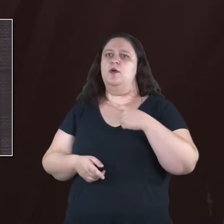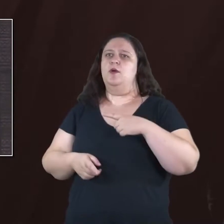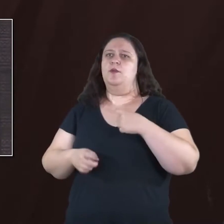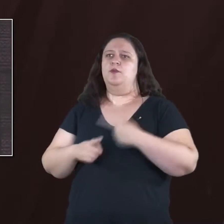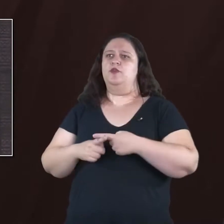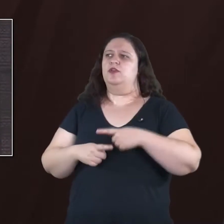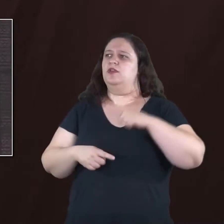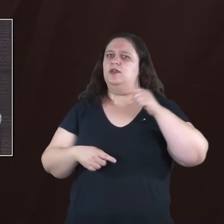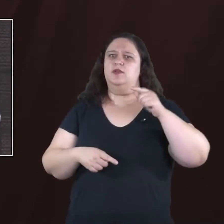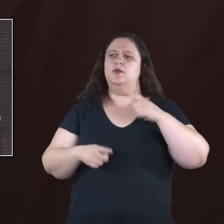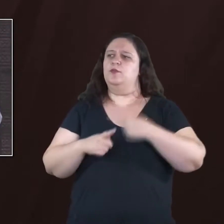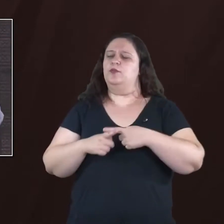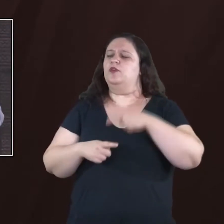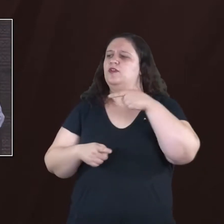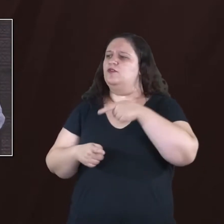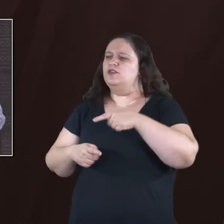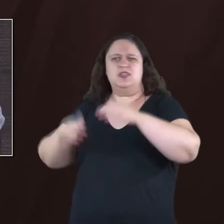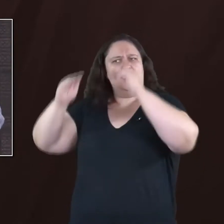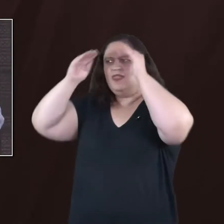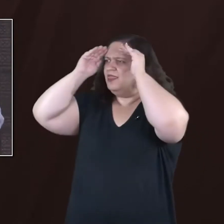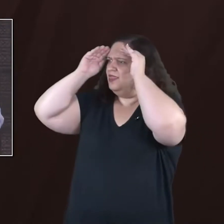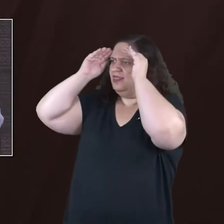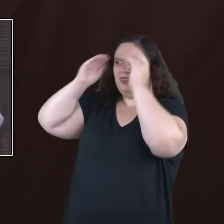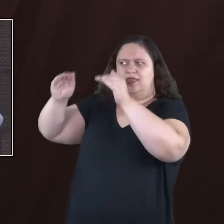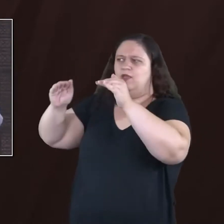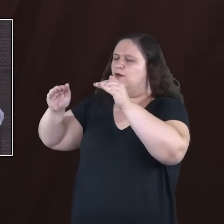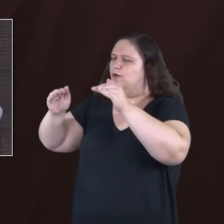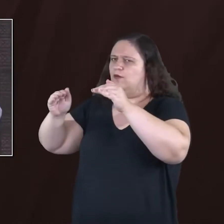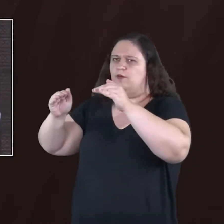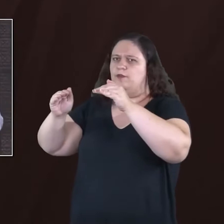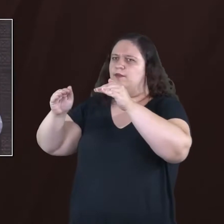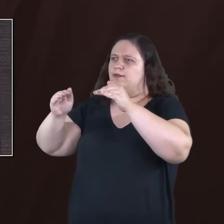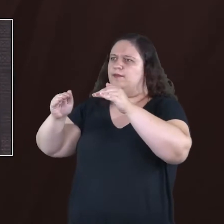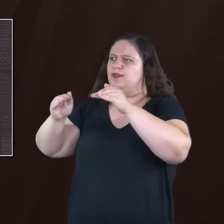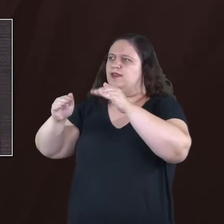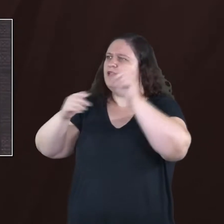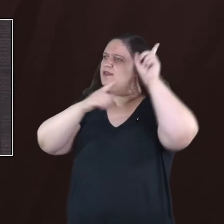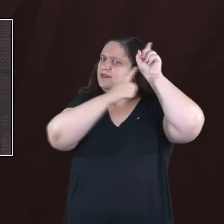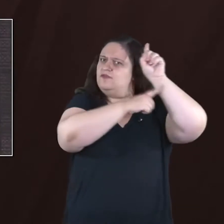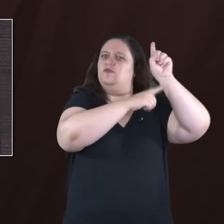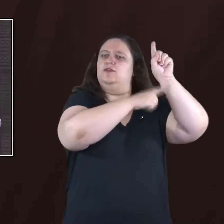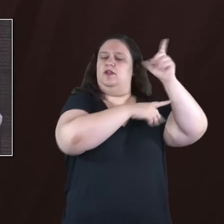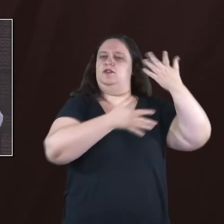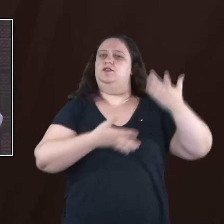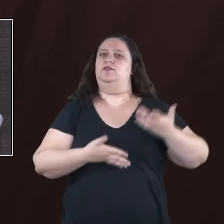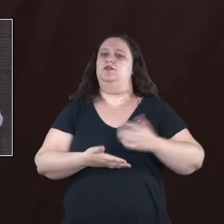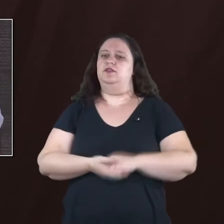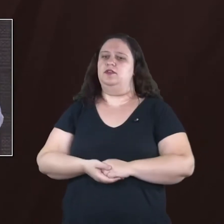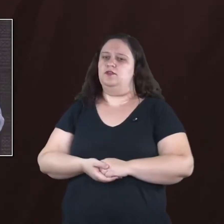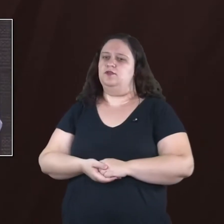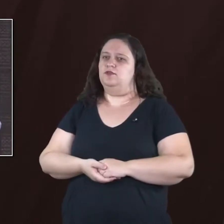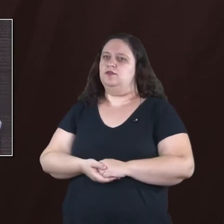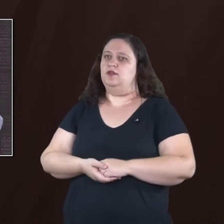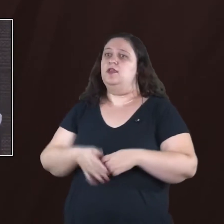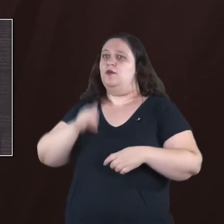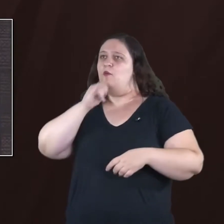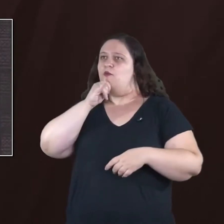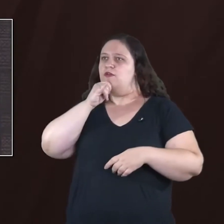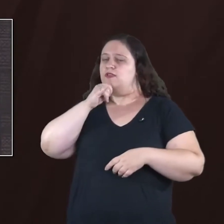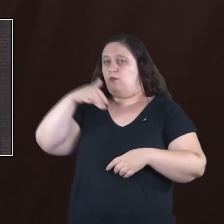resistindo e não obedecendo o que Deus quer para você. O condutor do boi